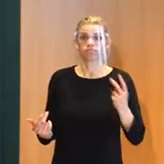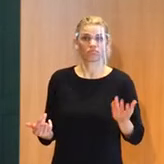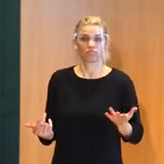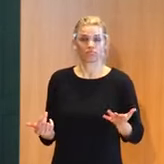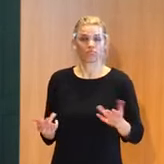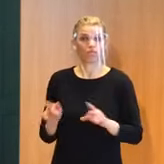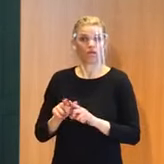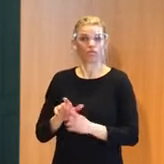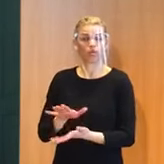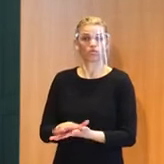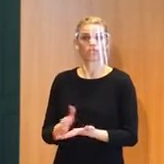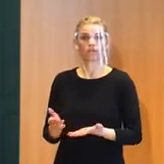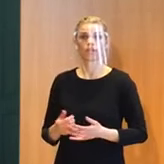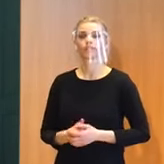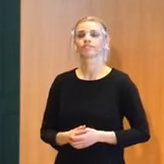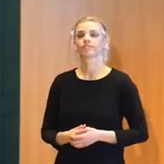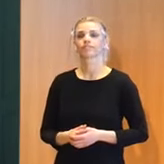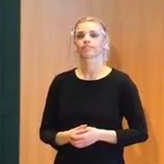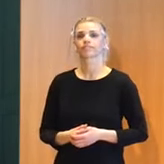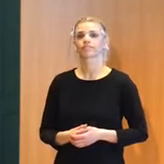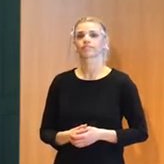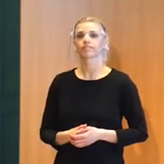bezpredmetná.